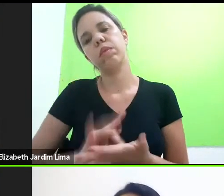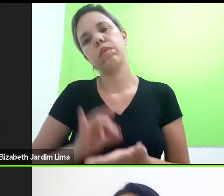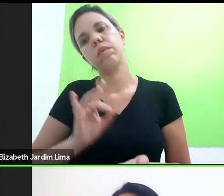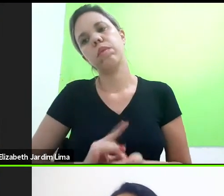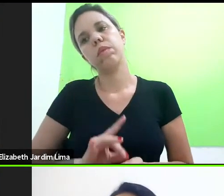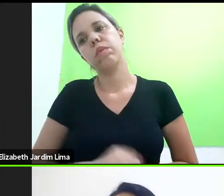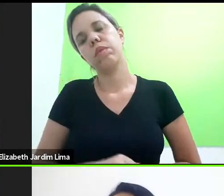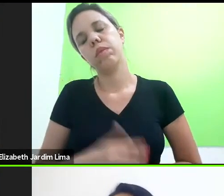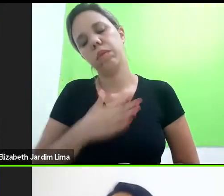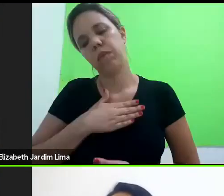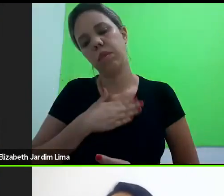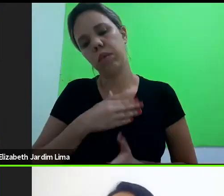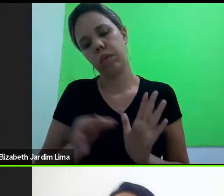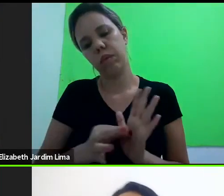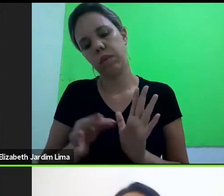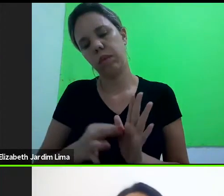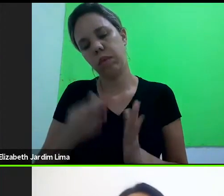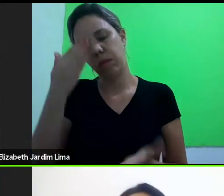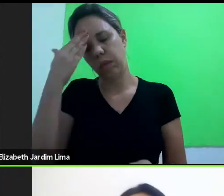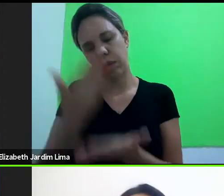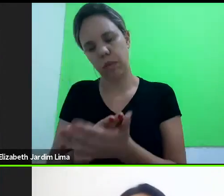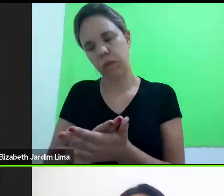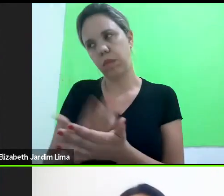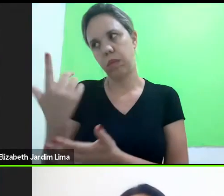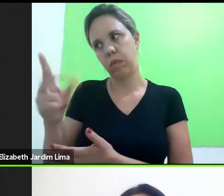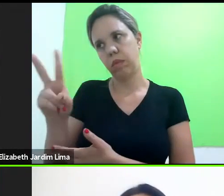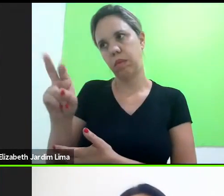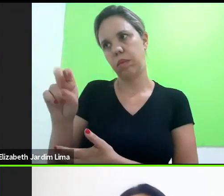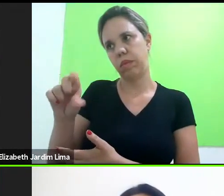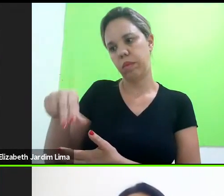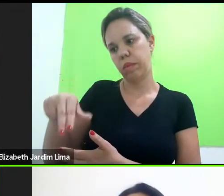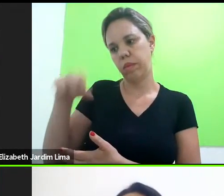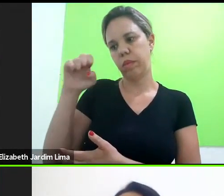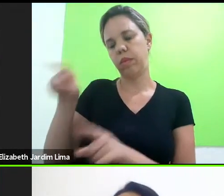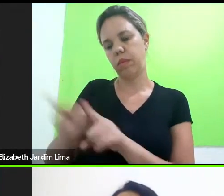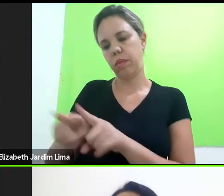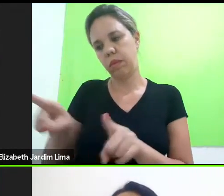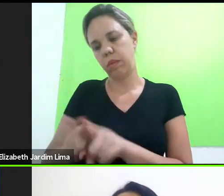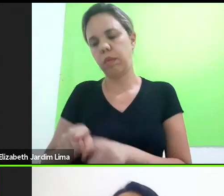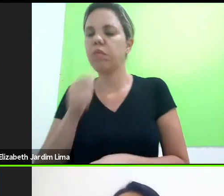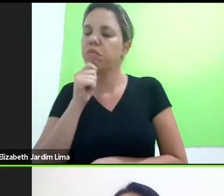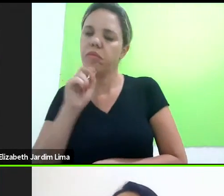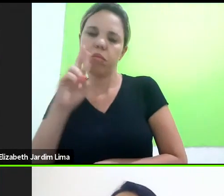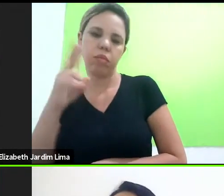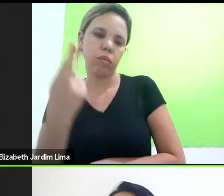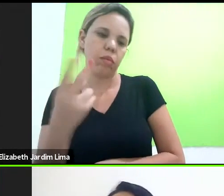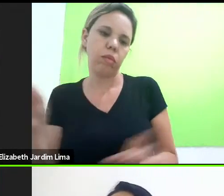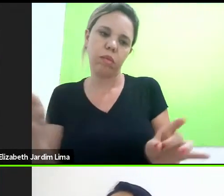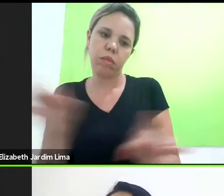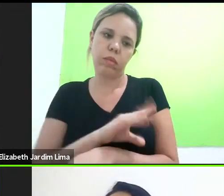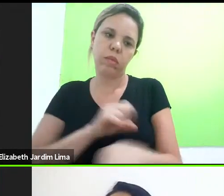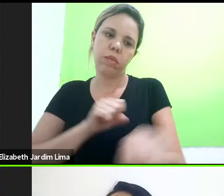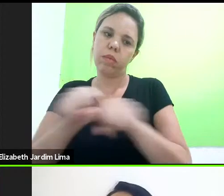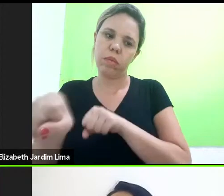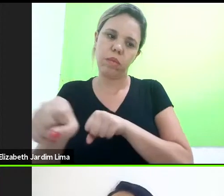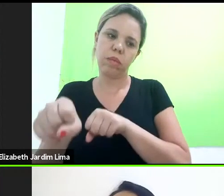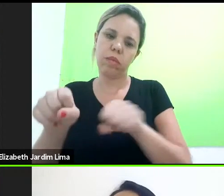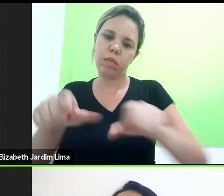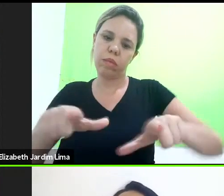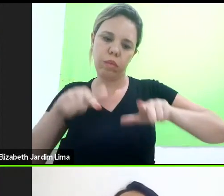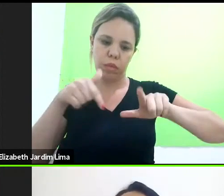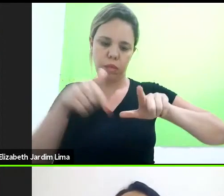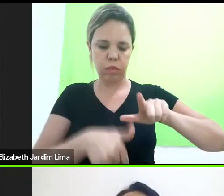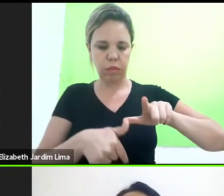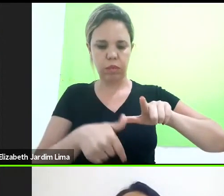para mim, e acredito que para a Versilene também, o retorno ele não vem só quando a gente termina a graduação, está com o diploma na mão, está com a